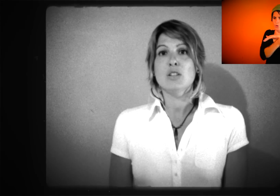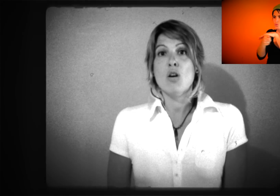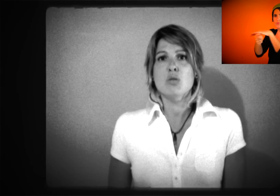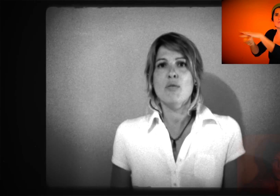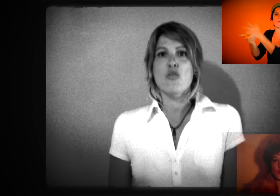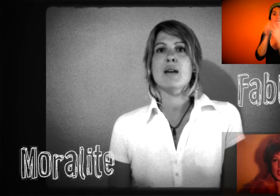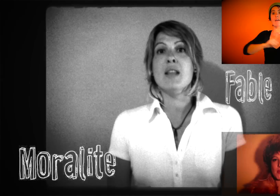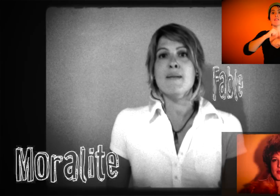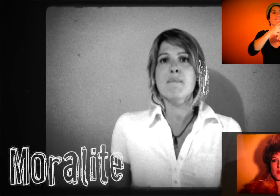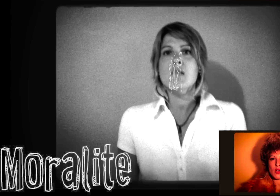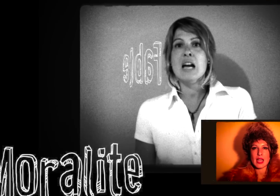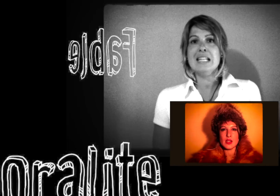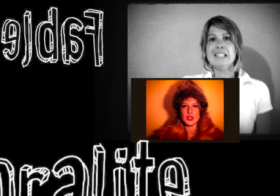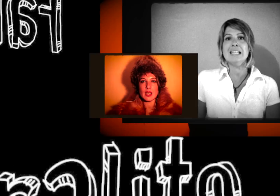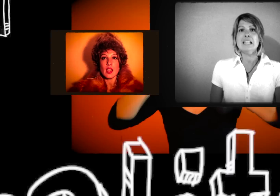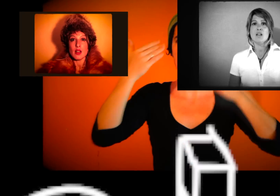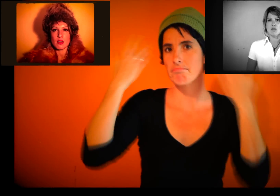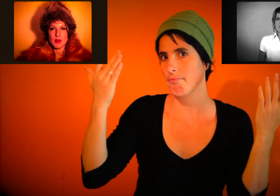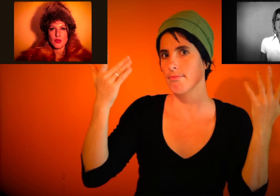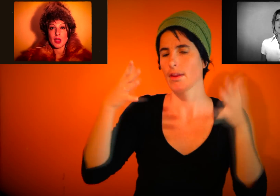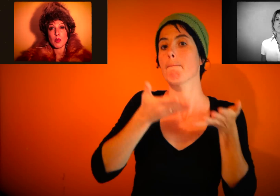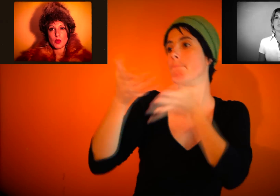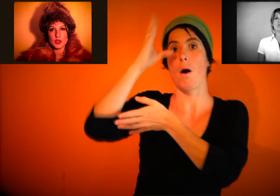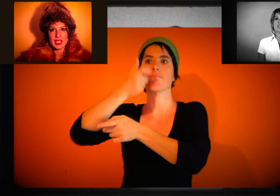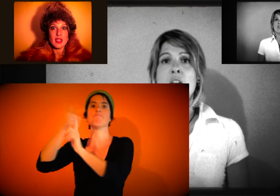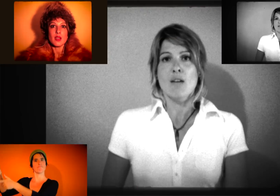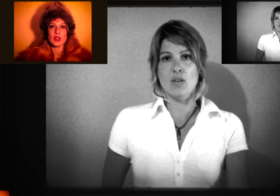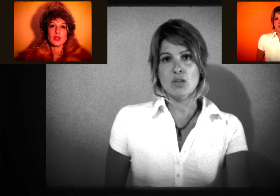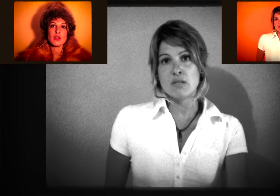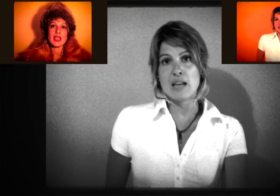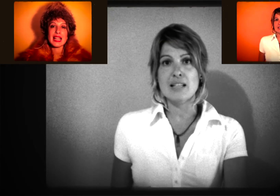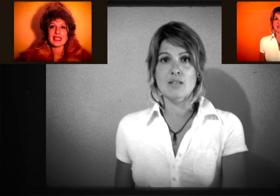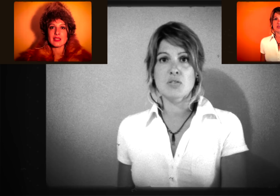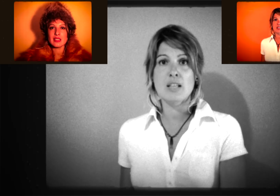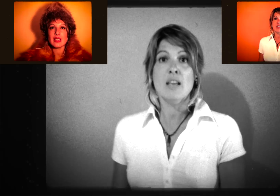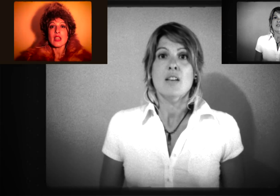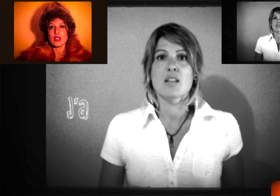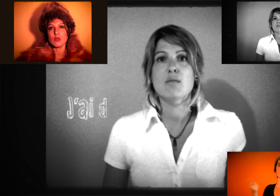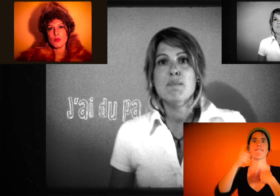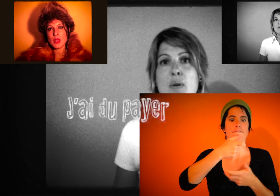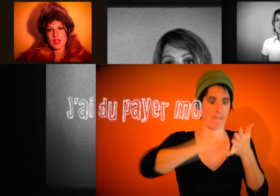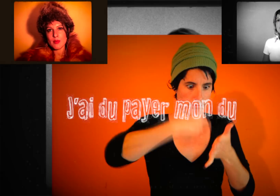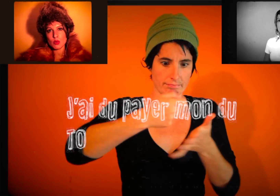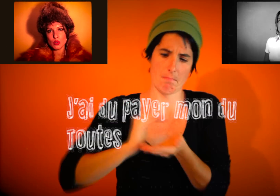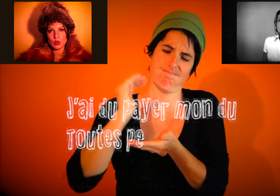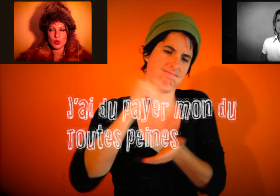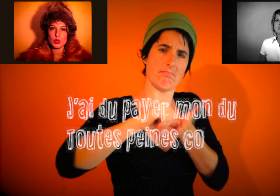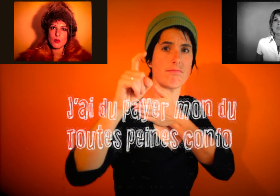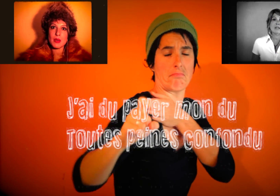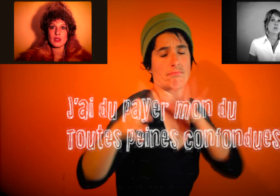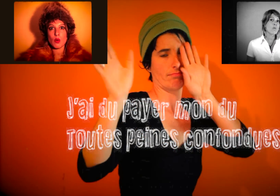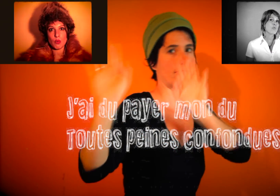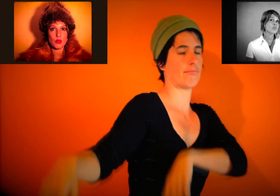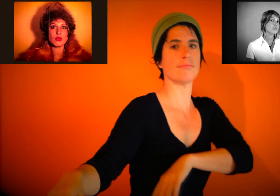lièvre et la tordue, fable et moralité, la fable proposée, 20 ans et la santé. J'ai dû payer mon dû,